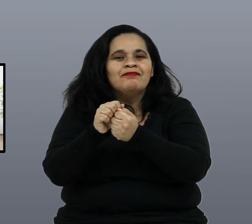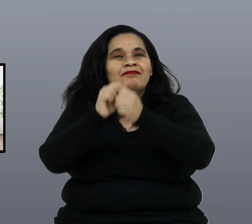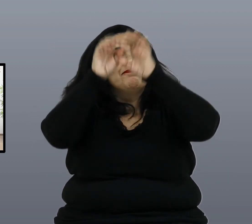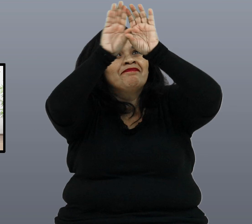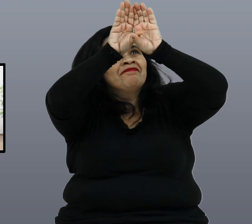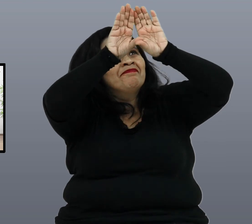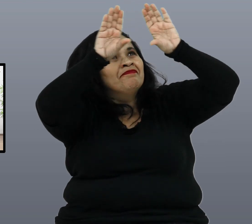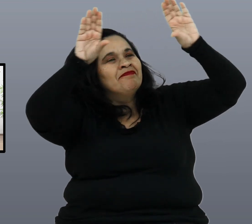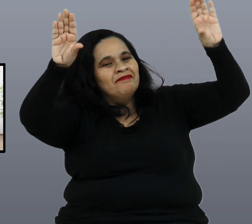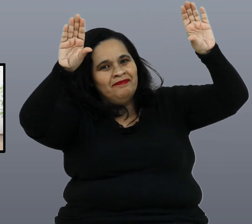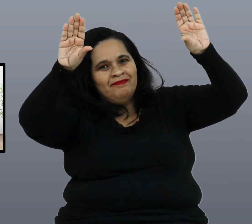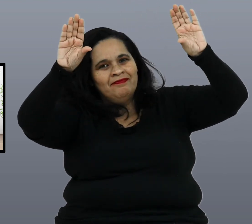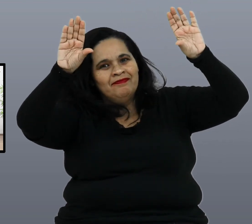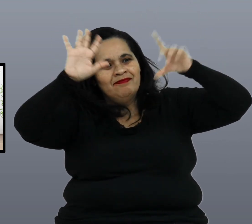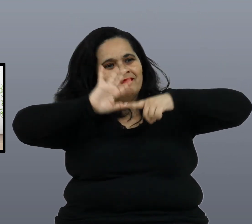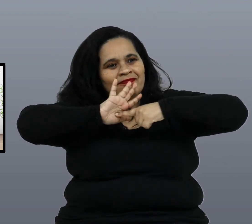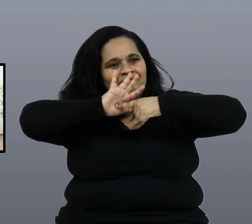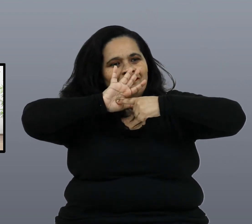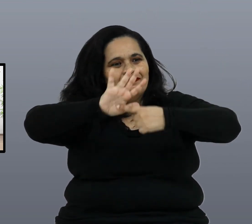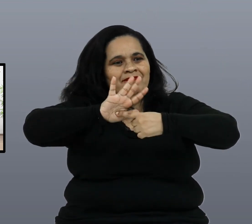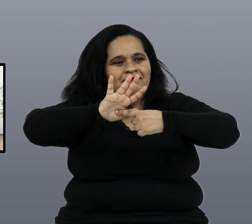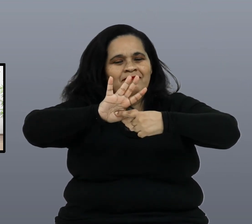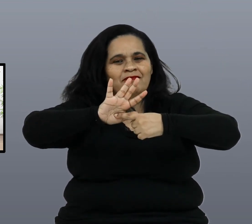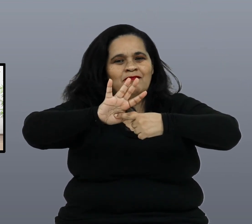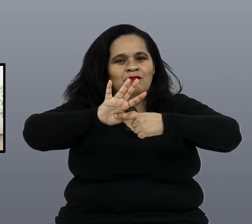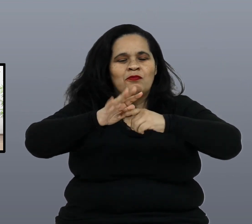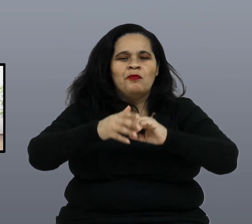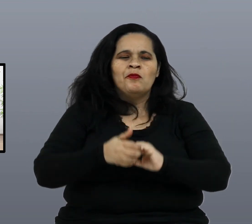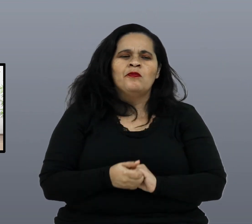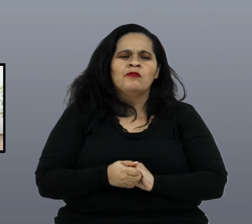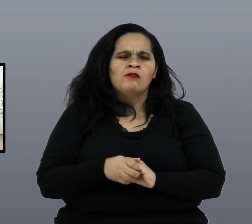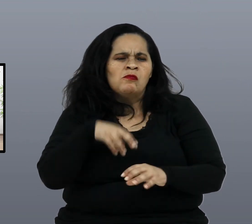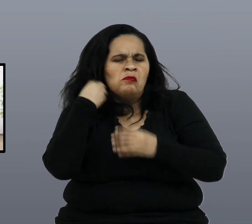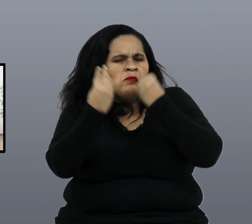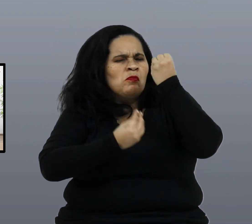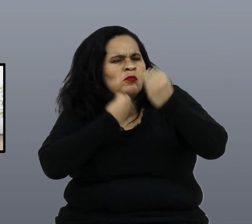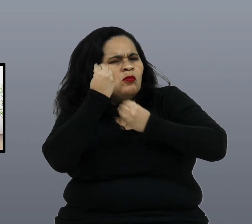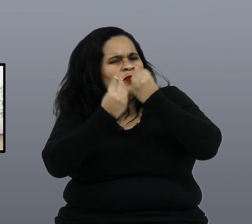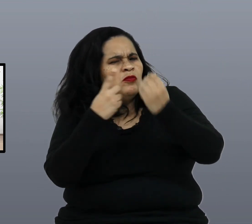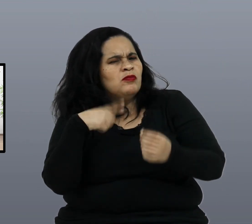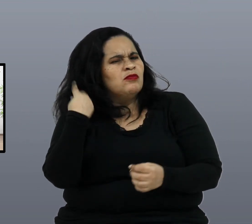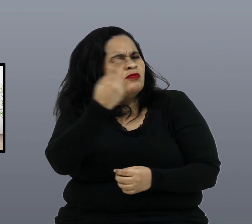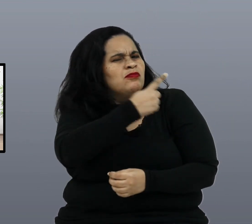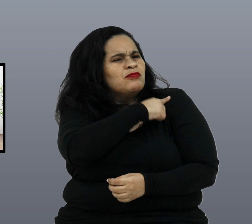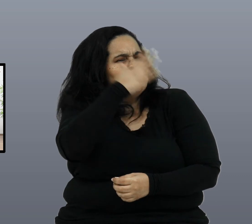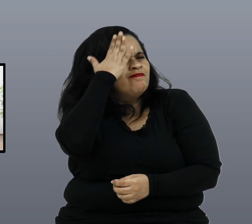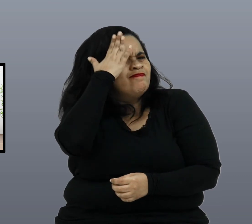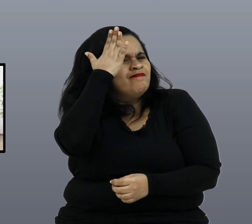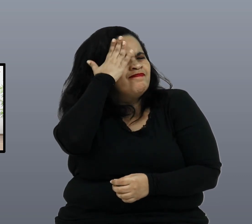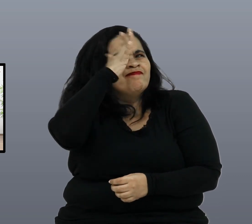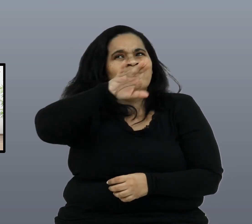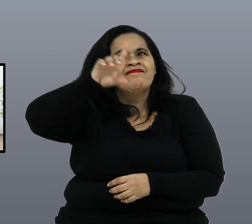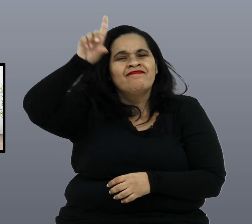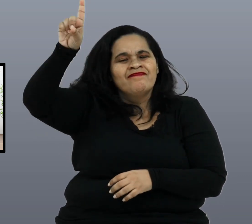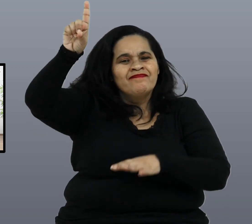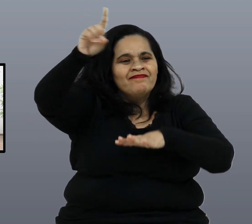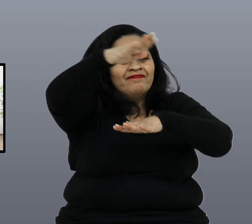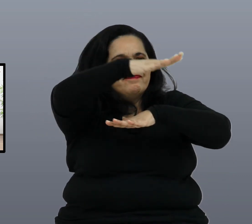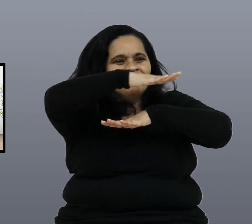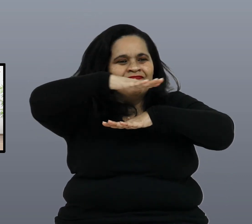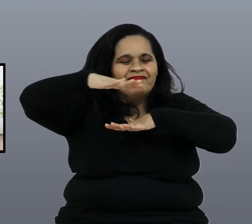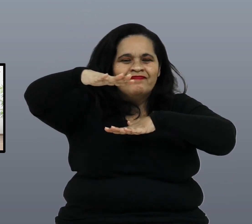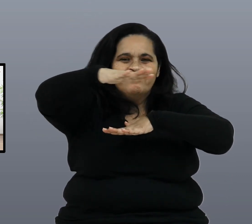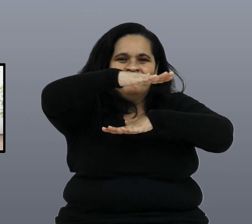tá descrito e posto isso, né? E como que a gente vê essa soberania de Deus nessa